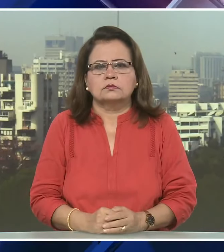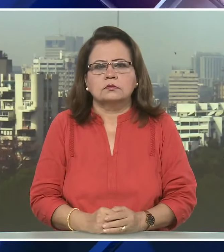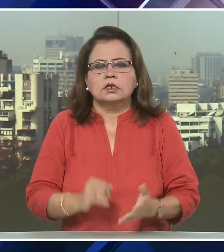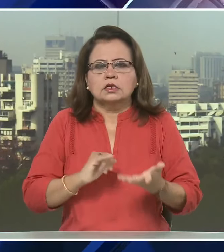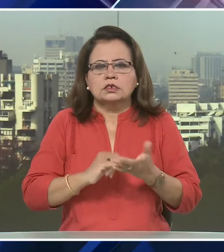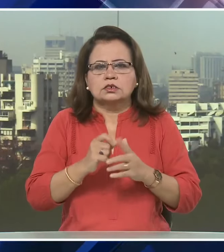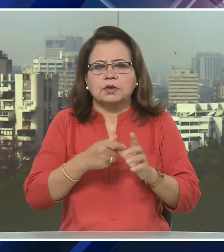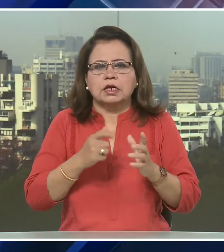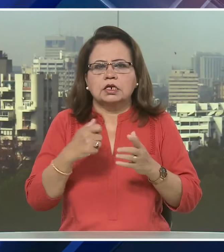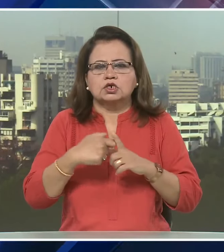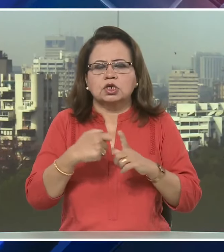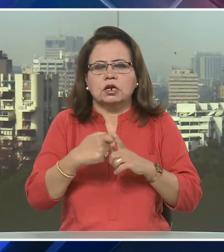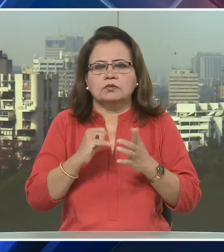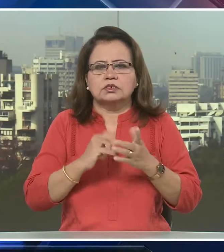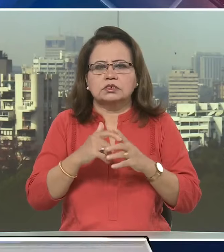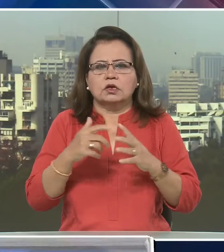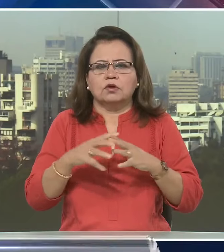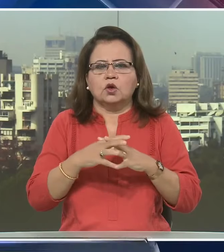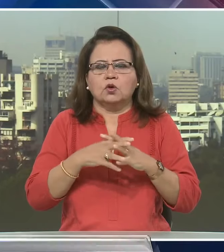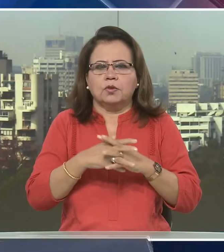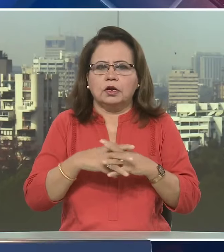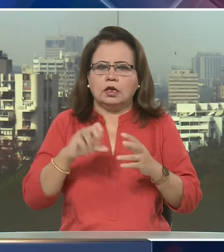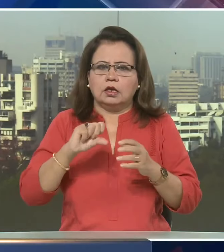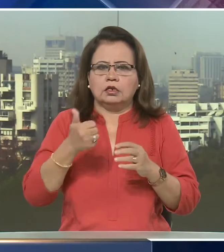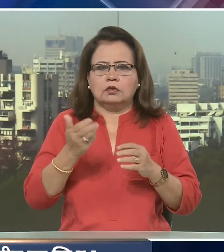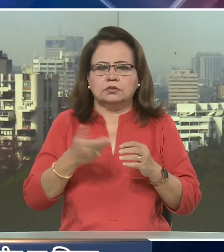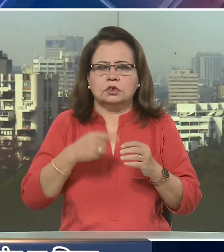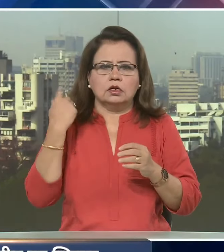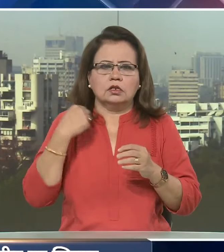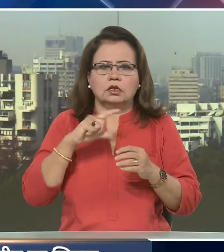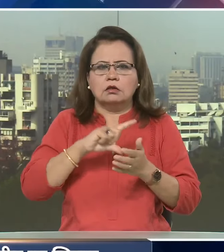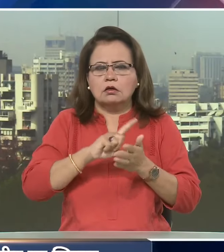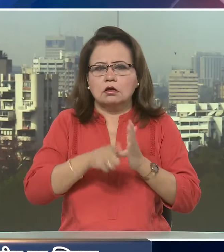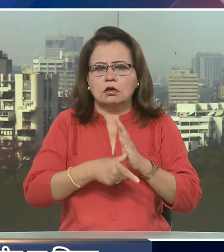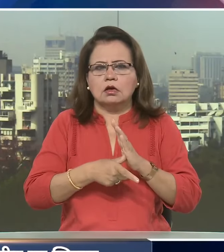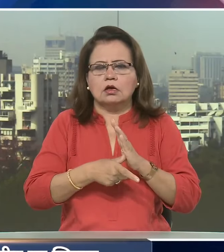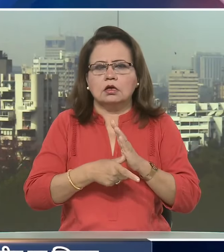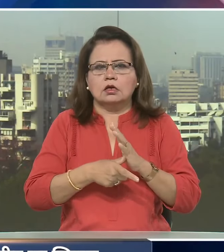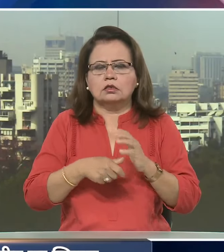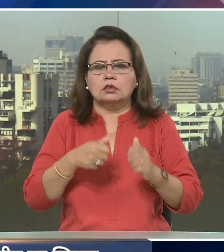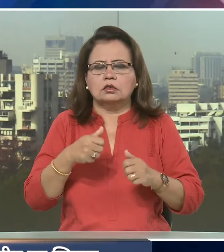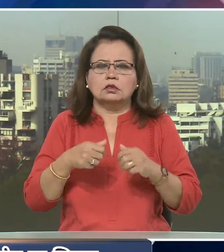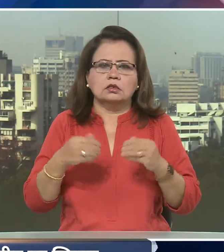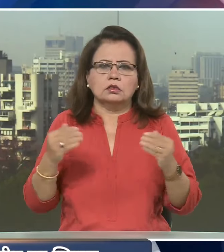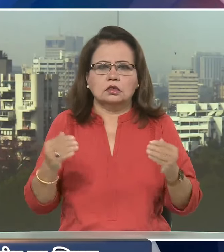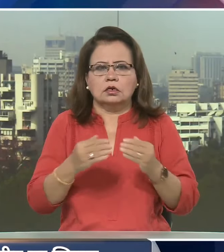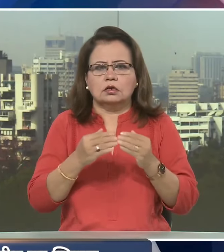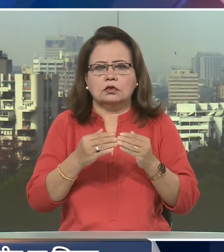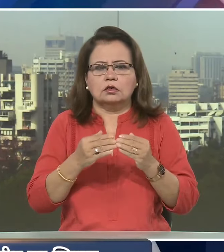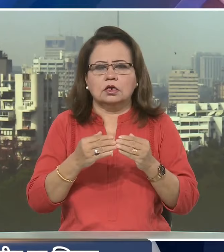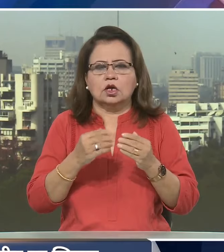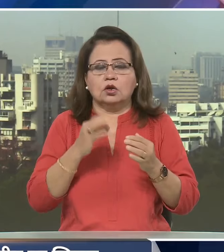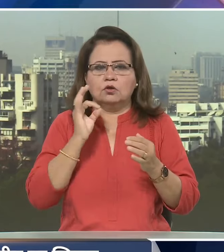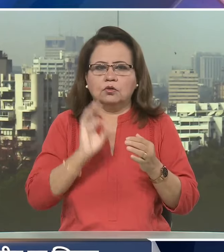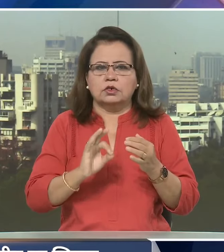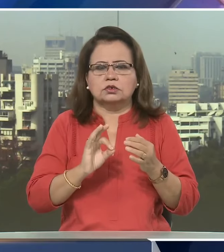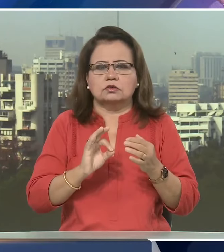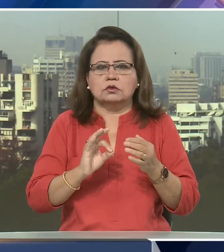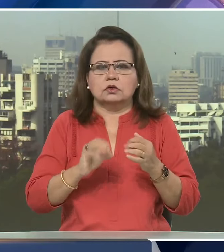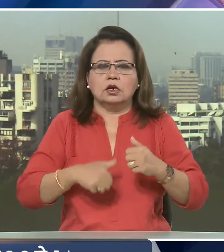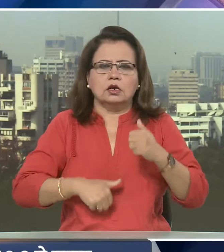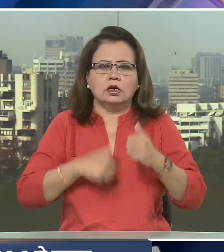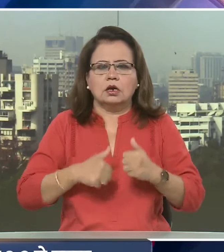स्पेनिश क्लब सेविया ने यूरोपा लीग का खिताब जीत लिया है। कल देर रात खेले गए खिताबी मुकाबले में सेविया ने इंटर मिलान को रोमांचक मुकाबले में